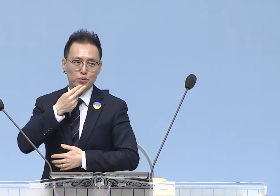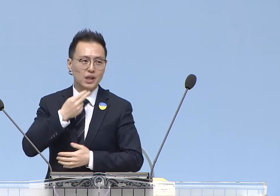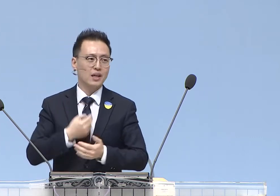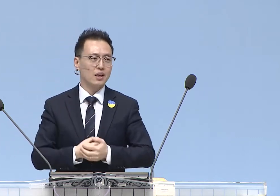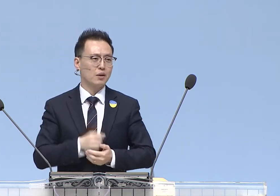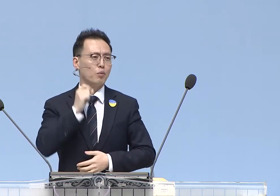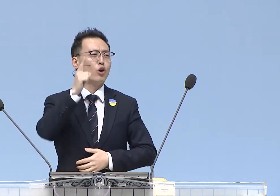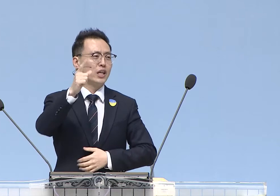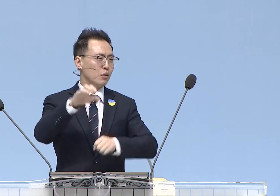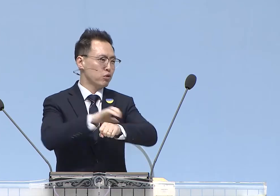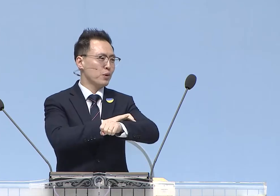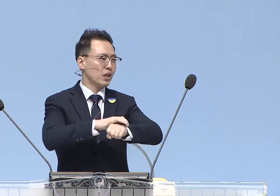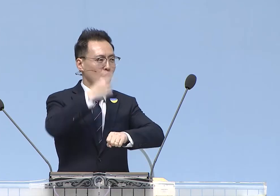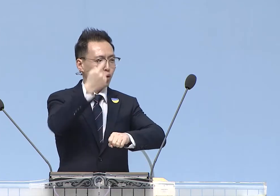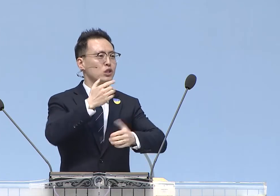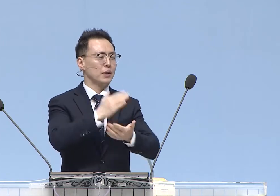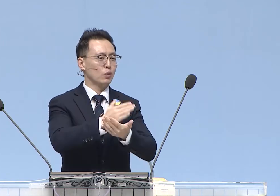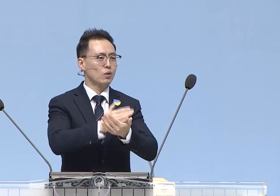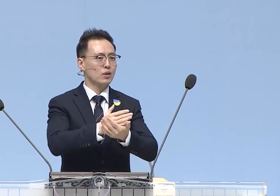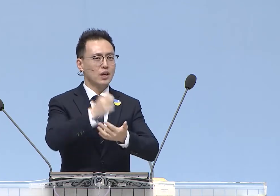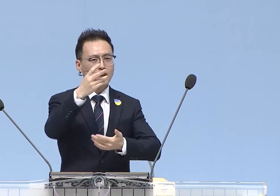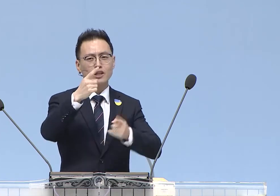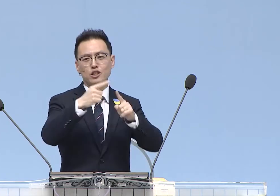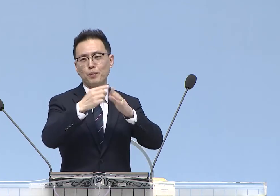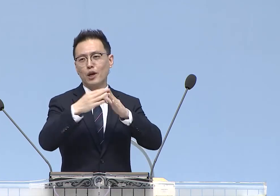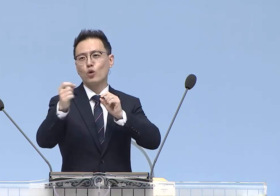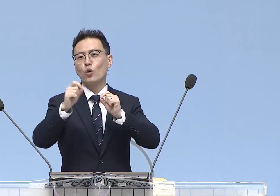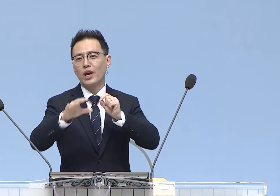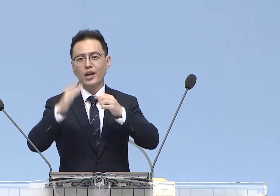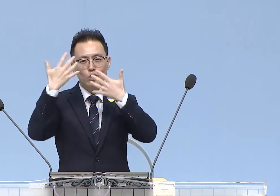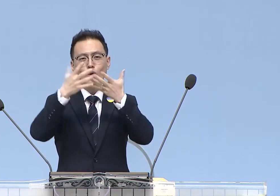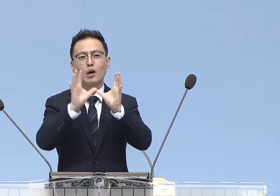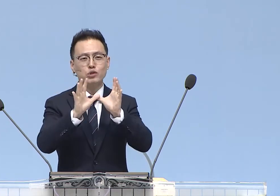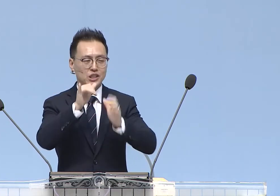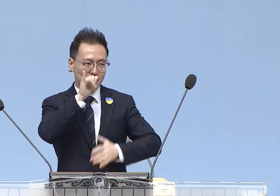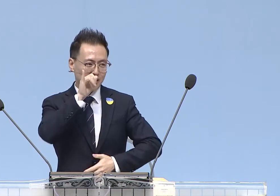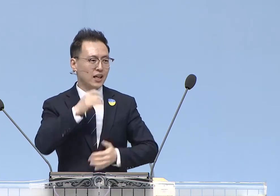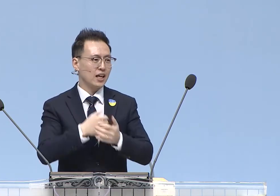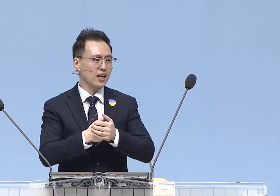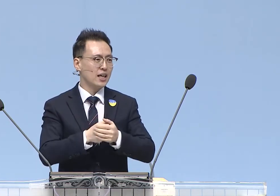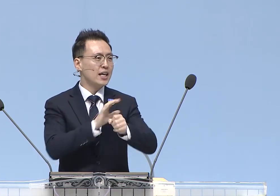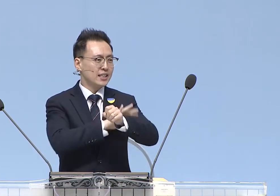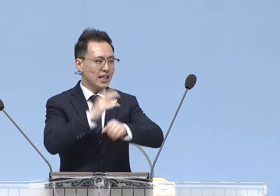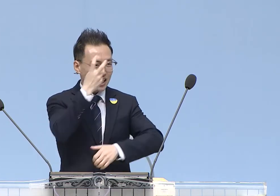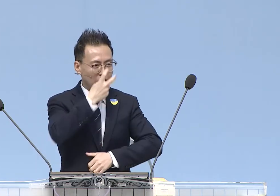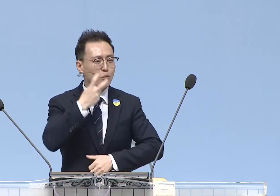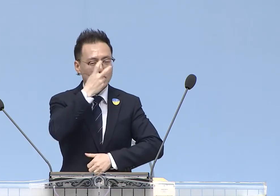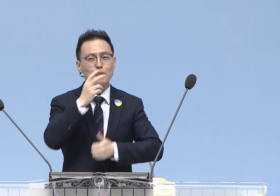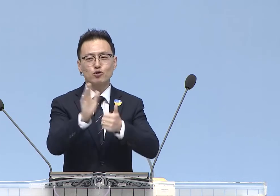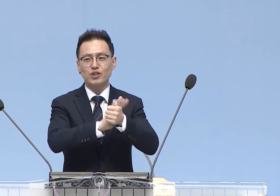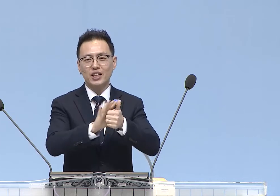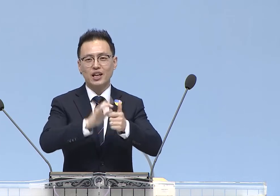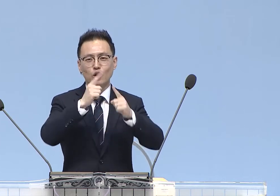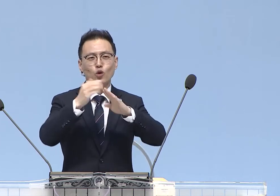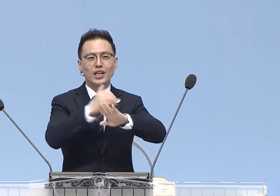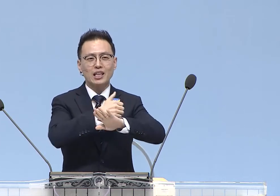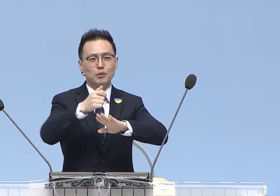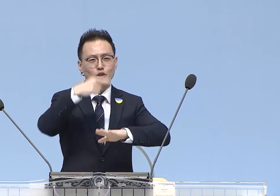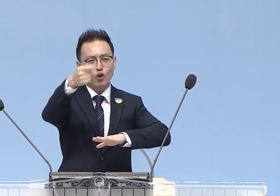없다, 멀다, 불편하다 오지 말고 그 옆에 교회에 농아부 있으니까 잘 보살펴 준다니까 교회 다니면서